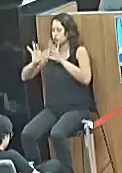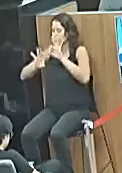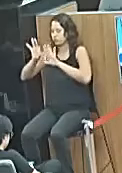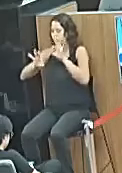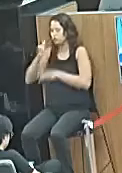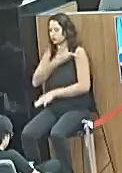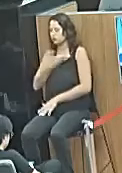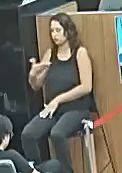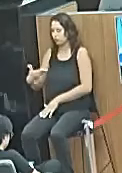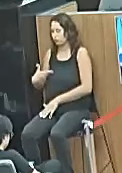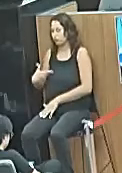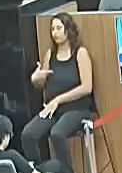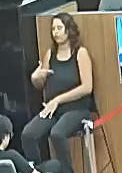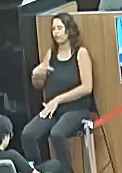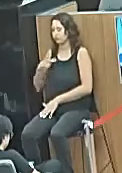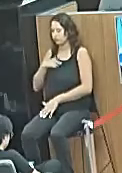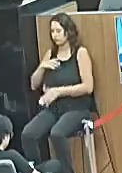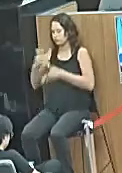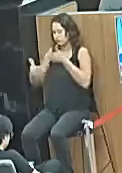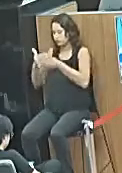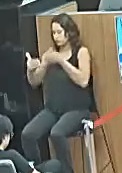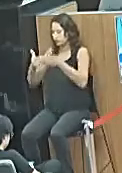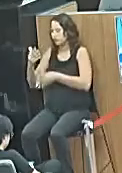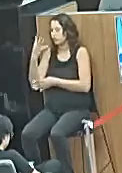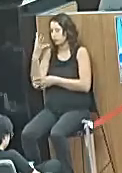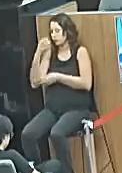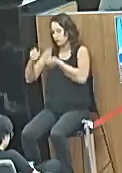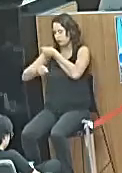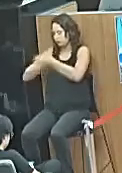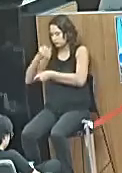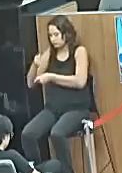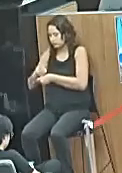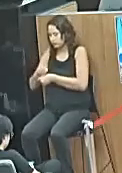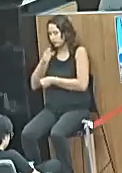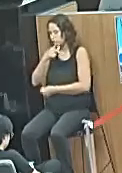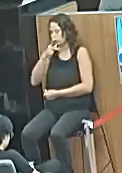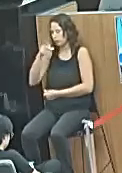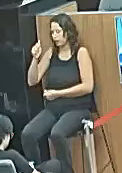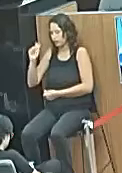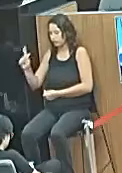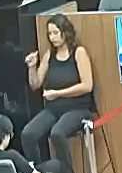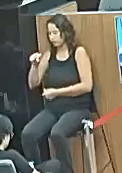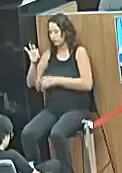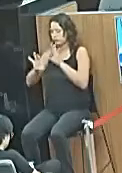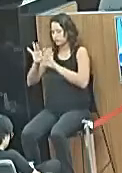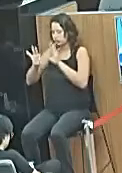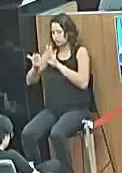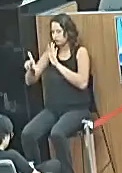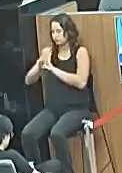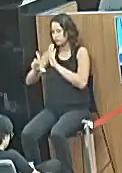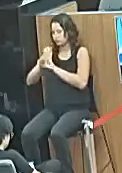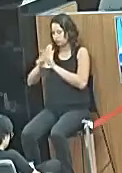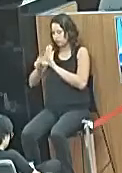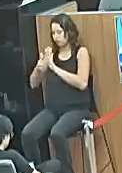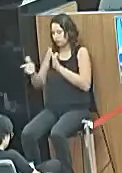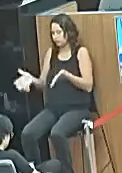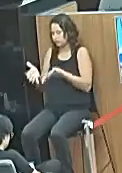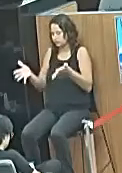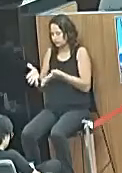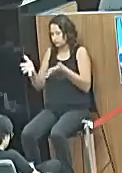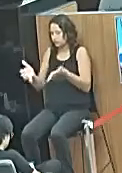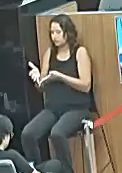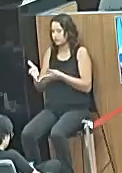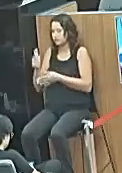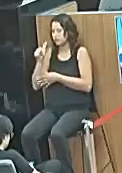pretende desenvolver no período de quatro anos o ppa g projeto de lei dns iniciativa do poder executivo